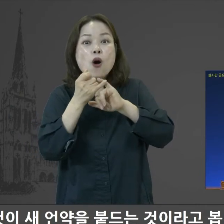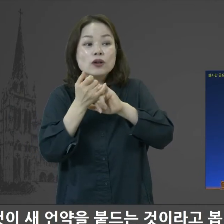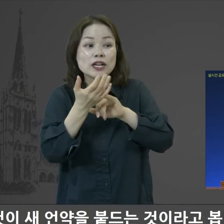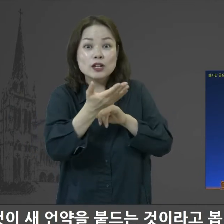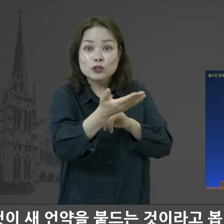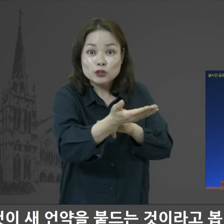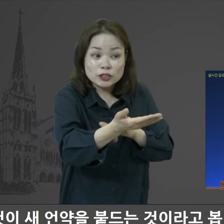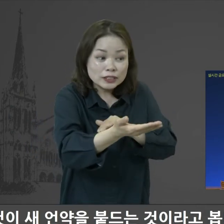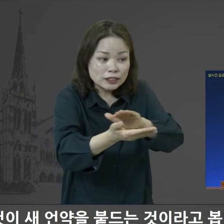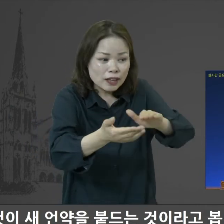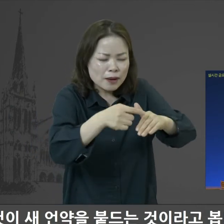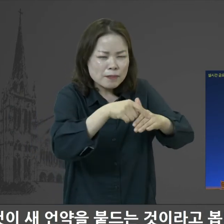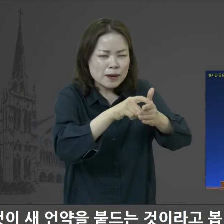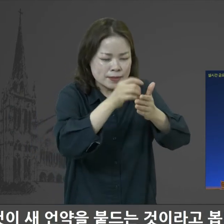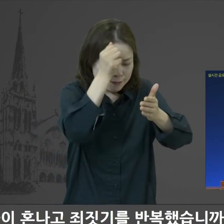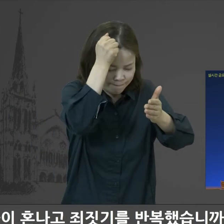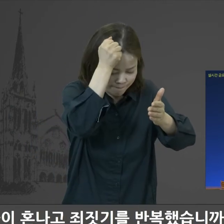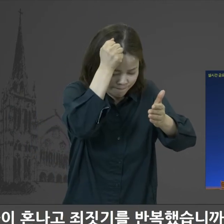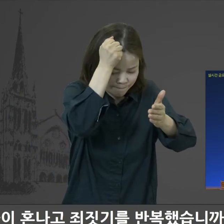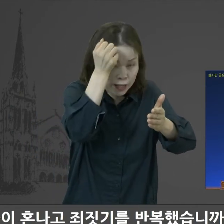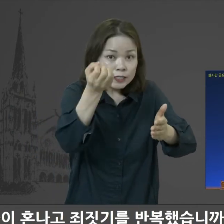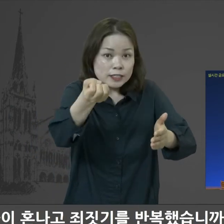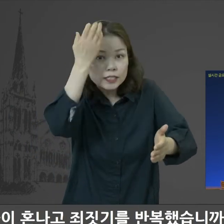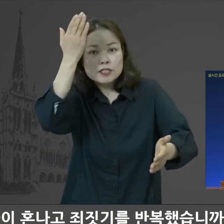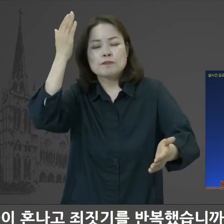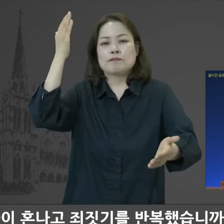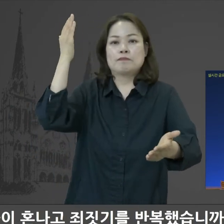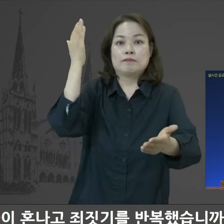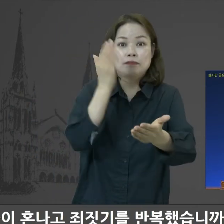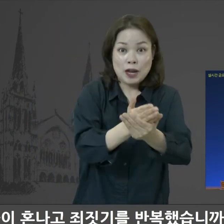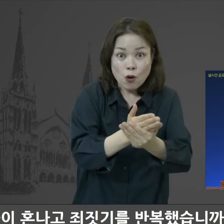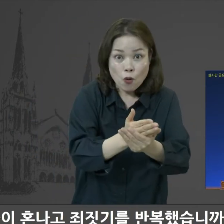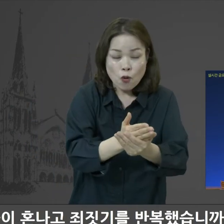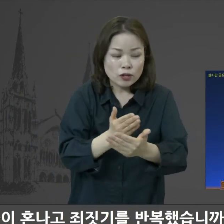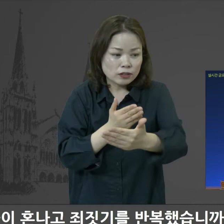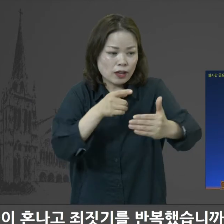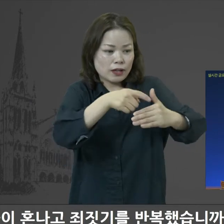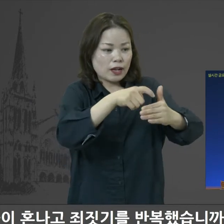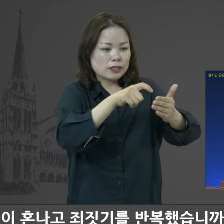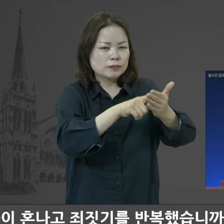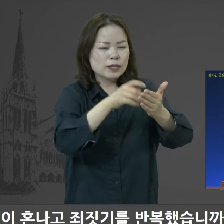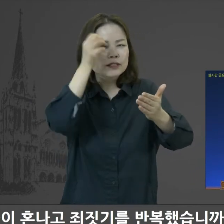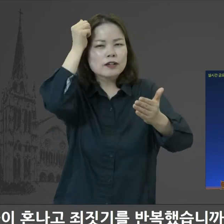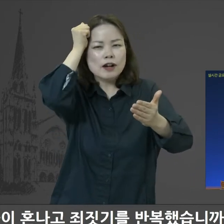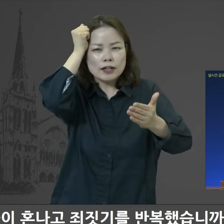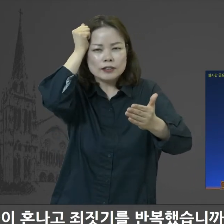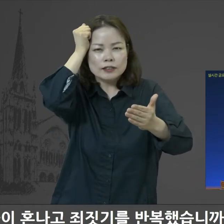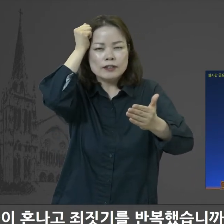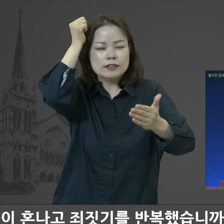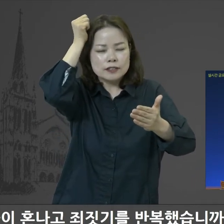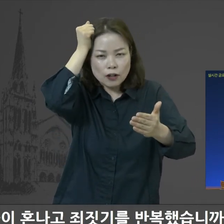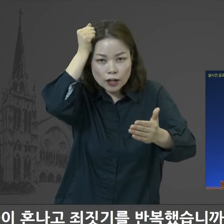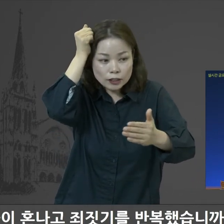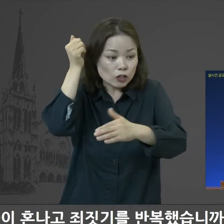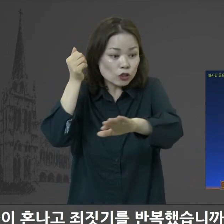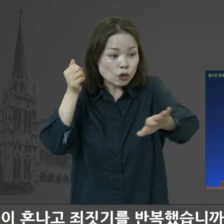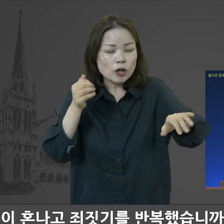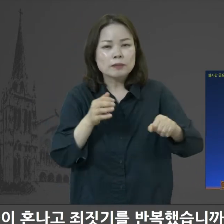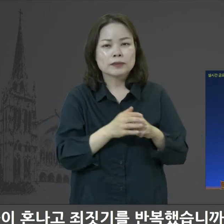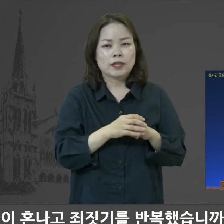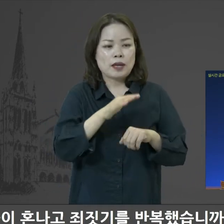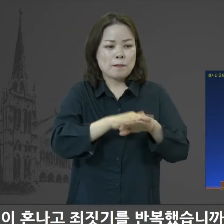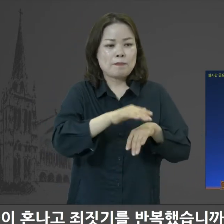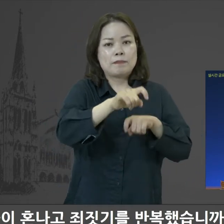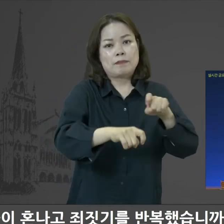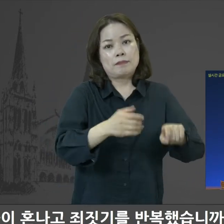언약은 너희의 가슴에 새겨져서 잊혀지지 않을 것이고, 너희 가슴에 새겨졌기 때문에 기억이 나서 너희들이 그걸 행할